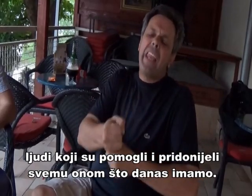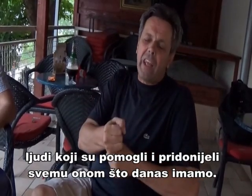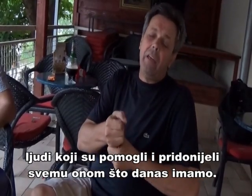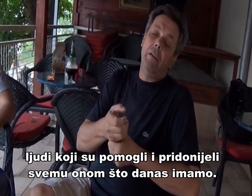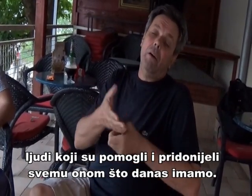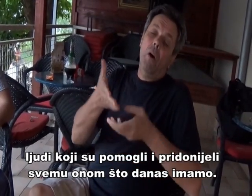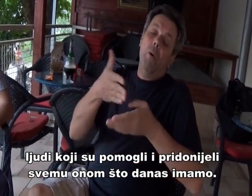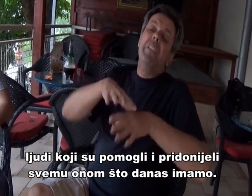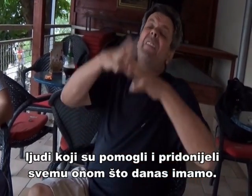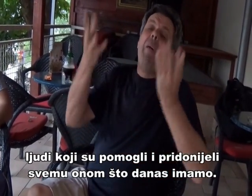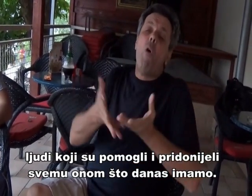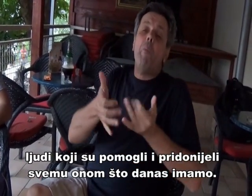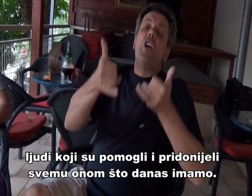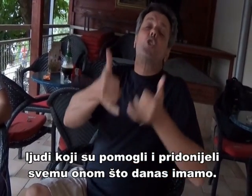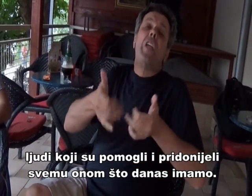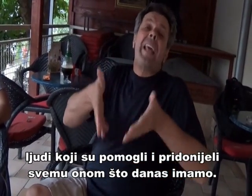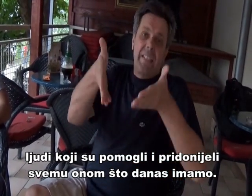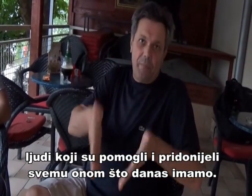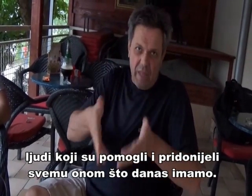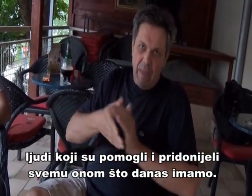doprinijeli svemu ovome što danas imamo.